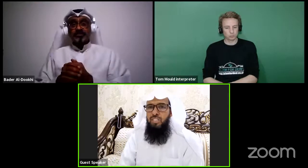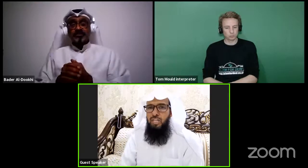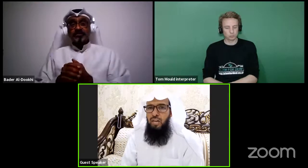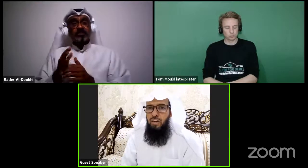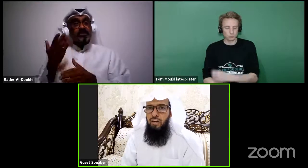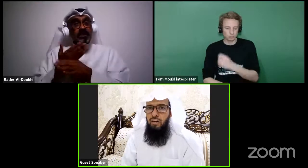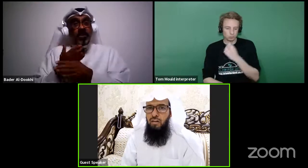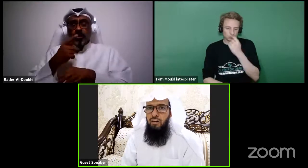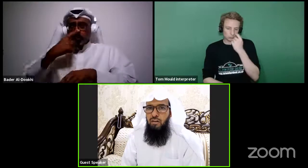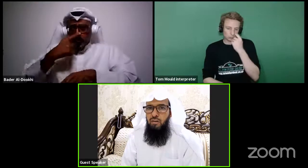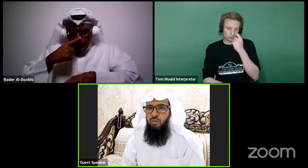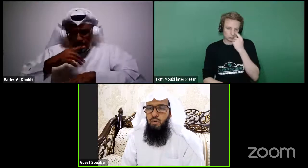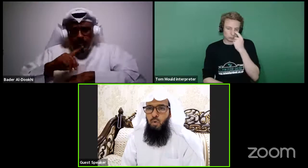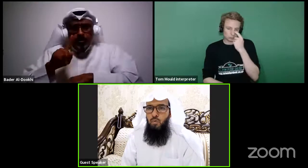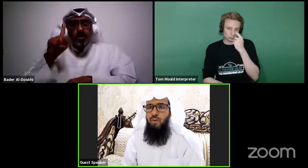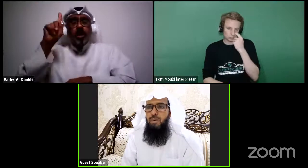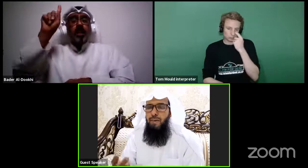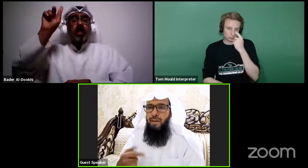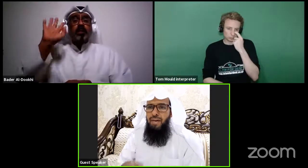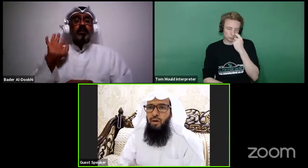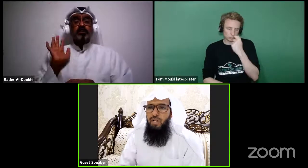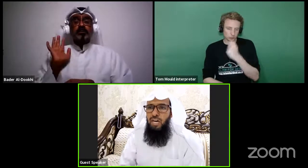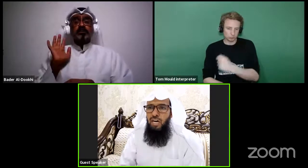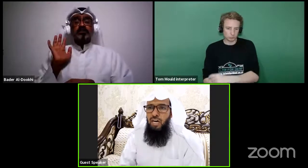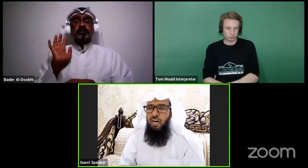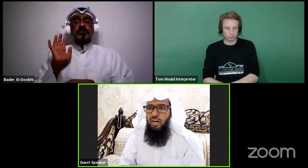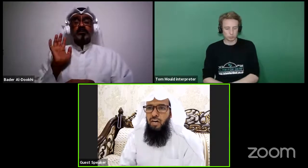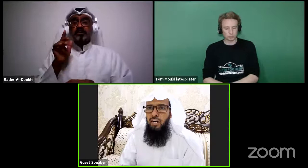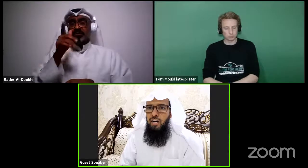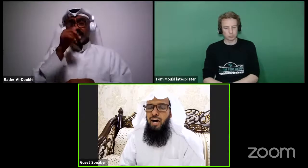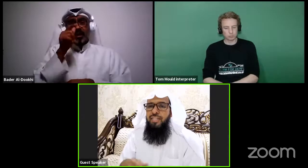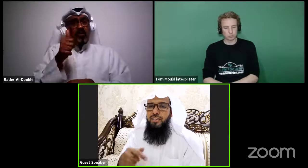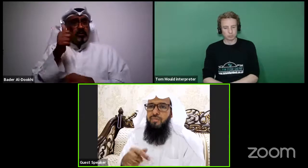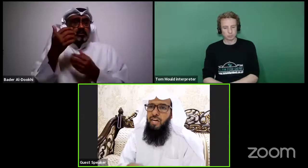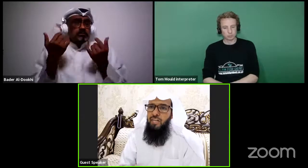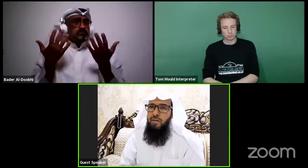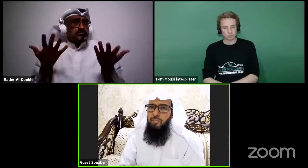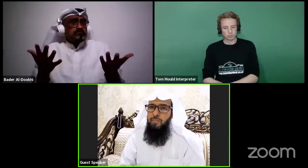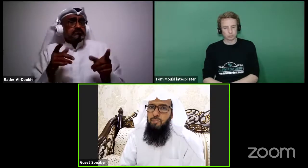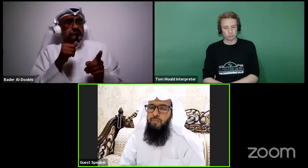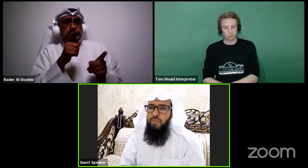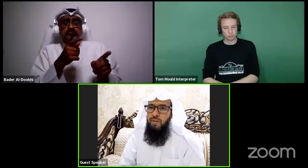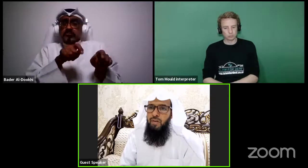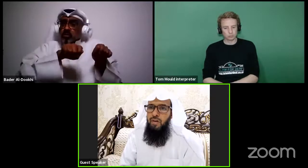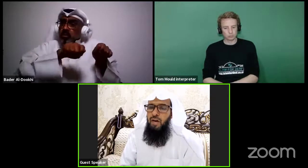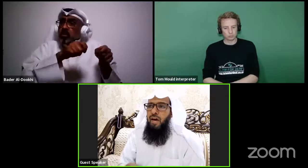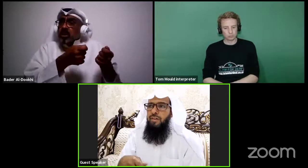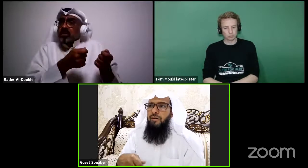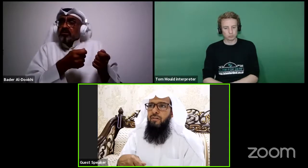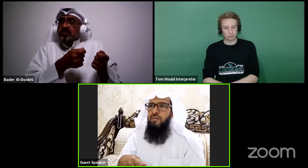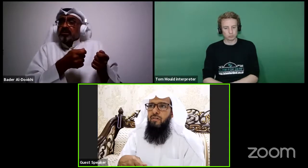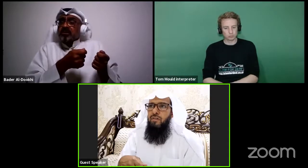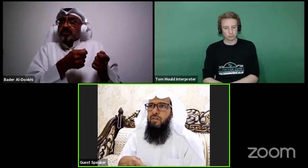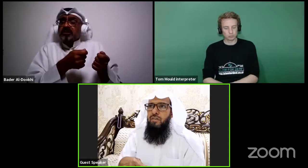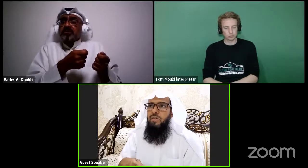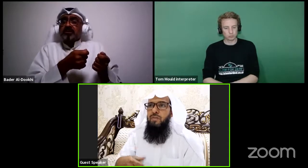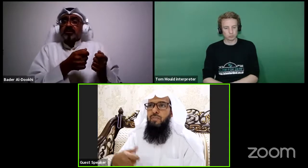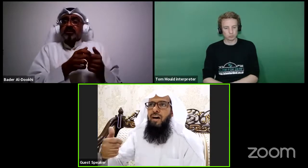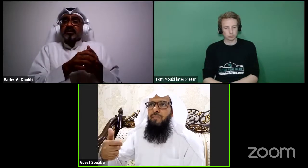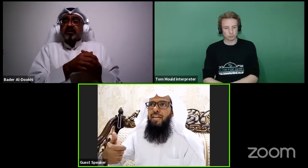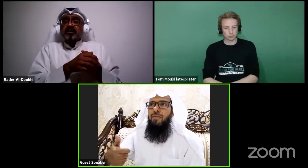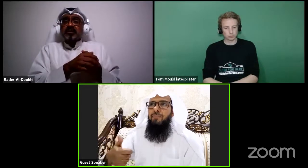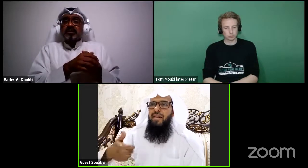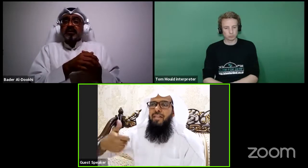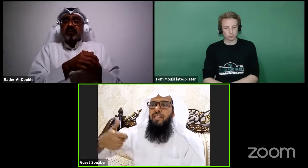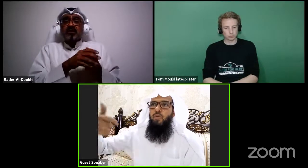عز وجل، فمن باب أولى أن يمتنع عن